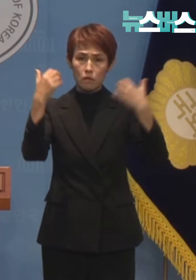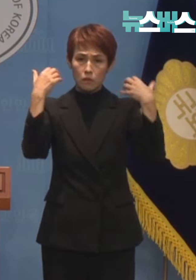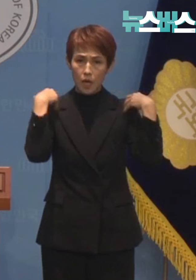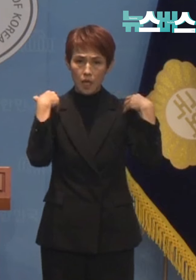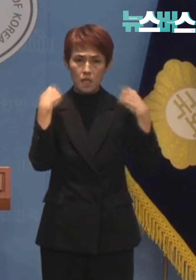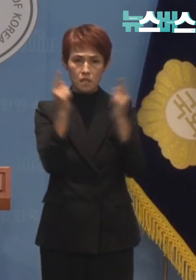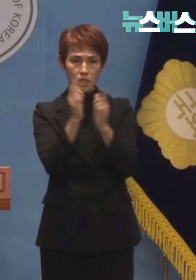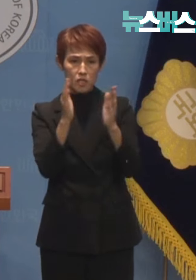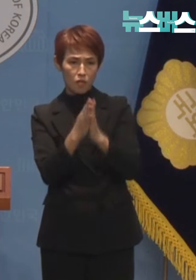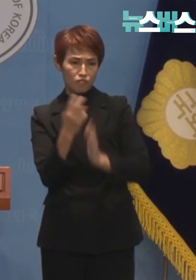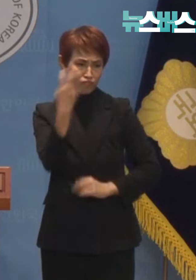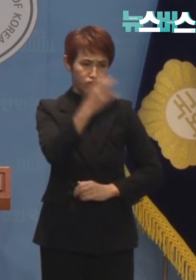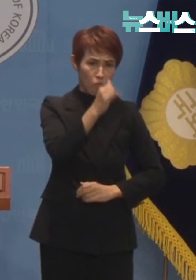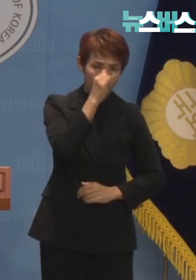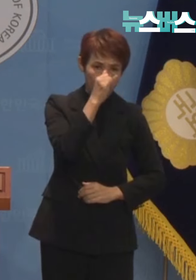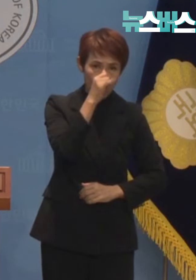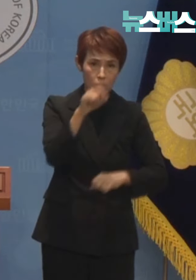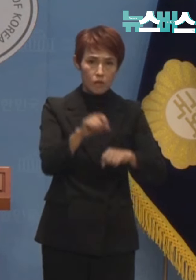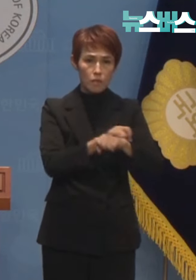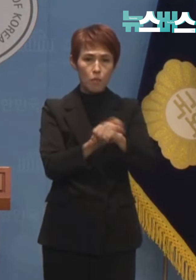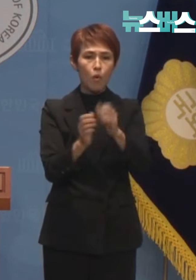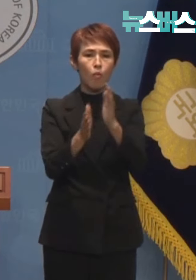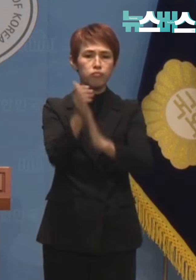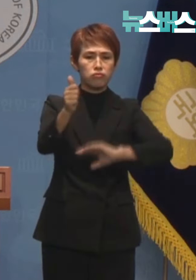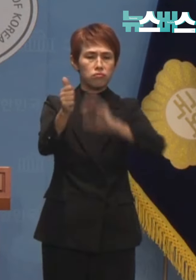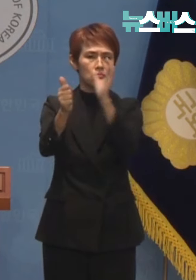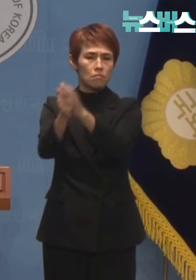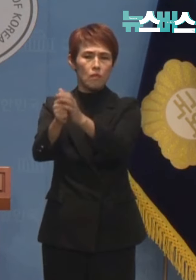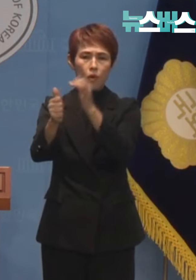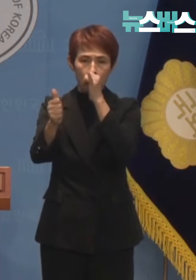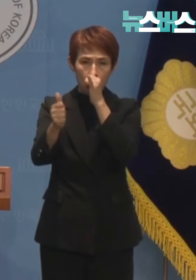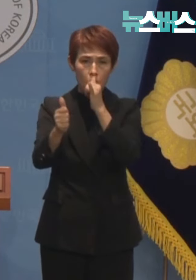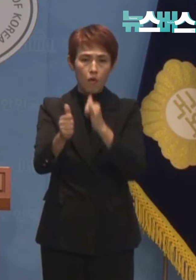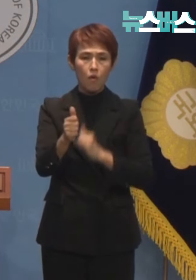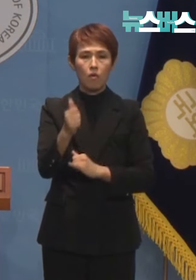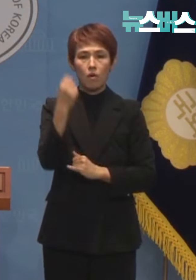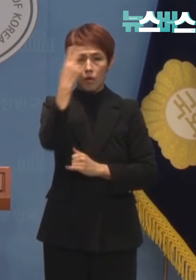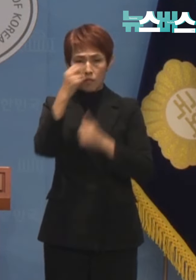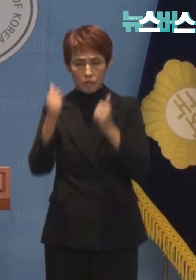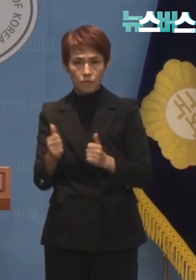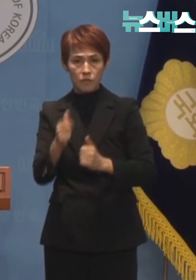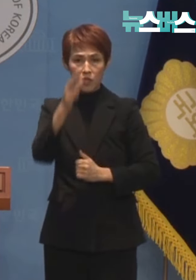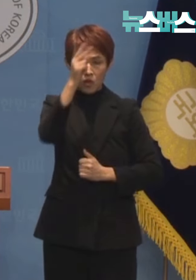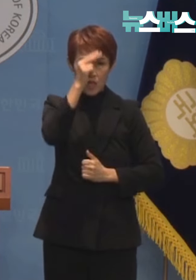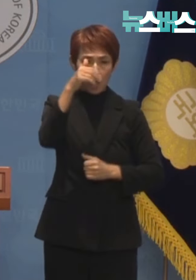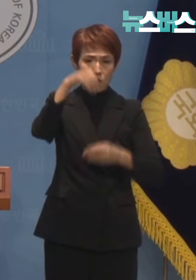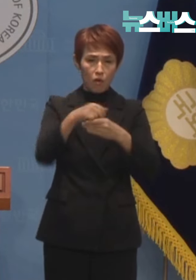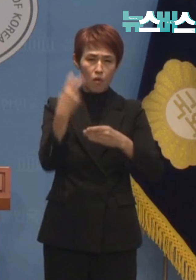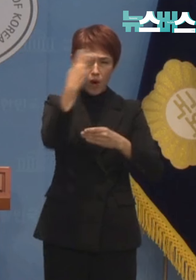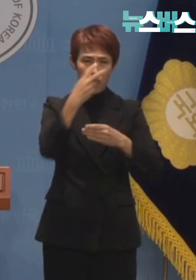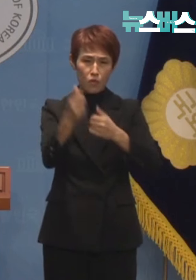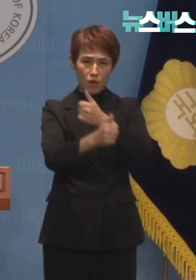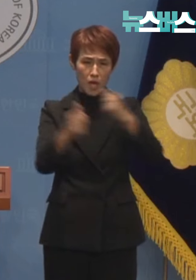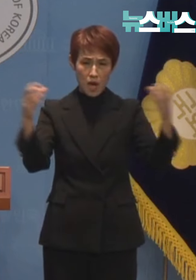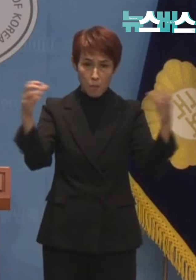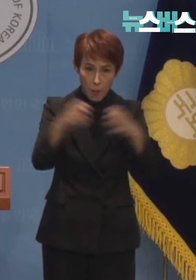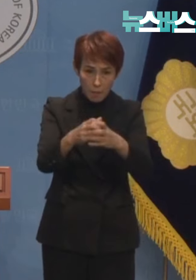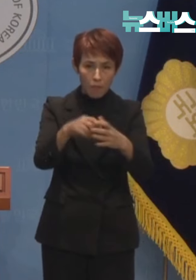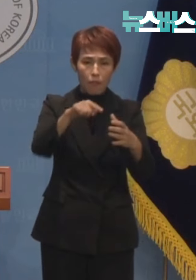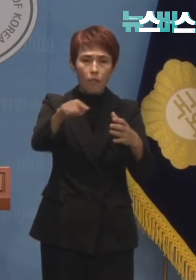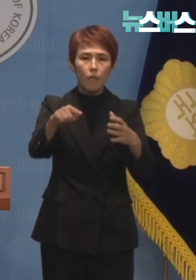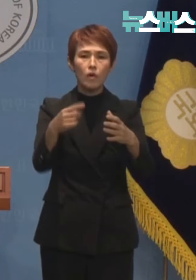직할하는 특별수사본부로 재편하고 경찰과 검찰, 선관위까지 포함된